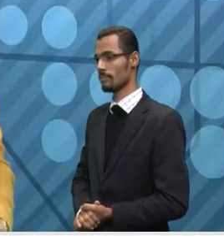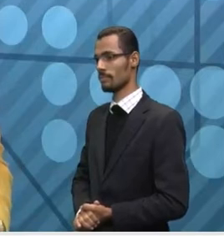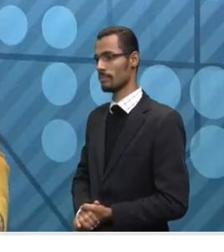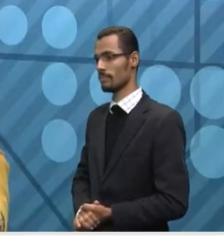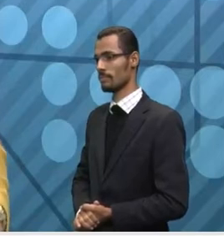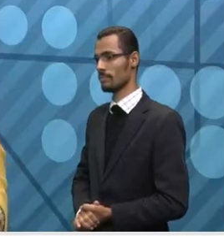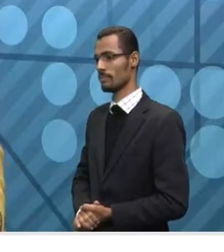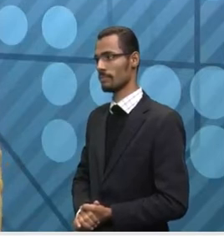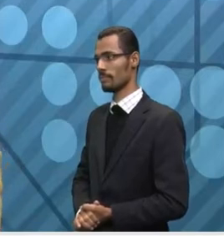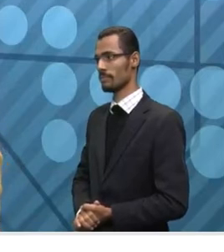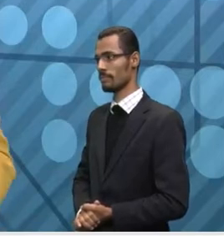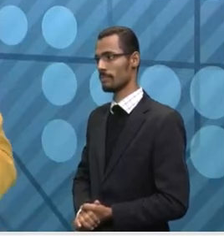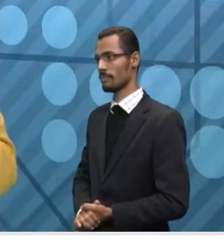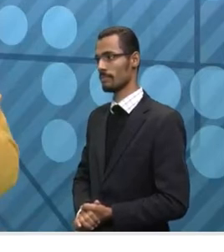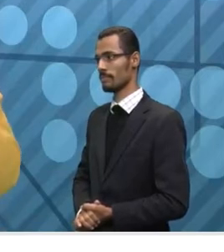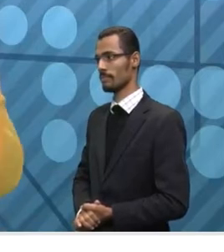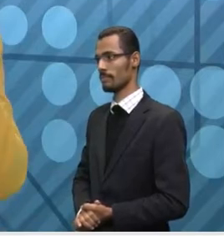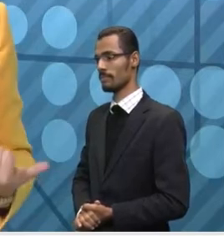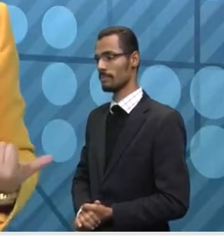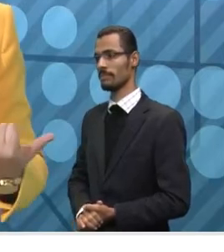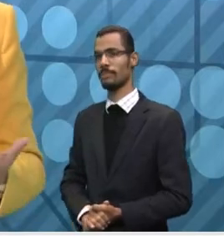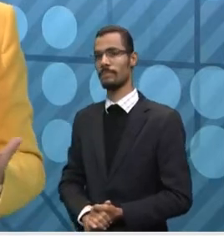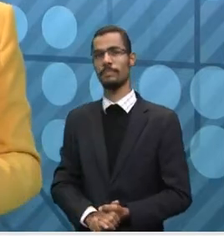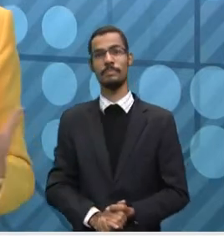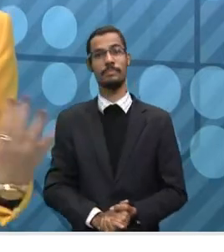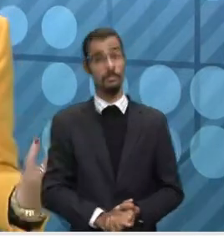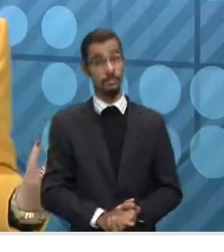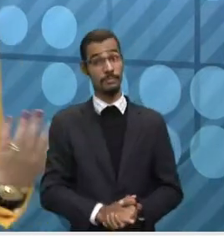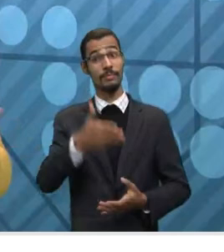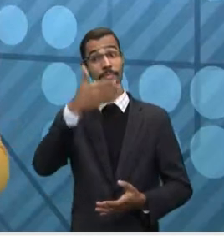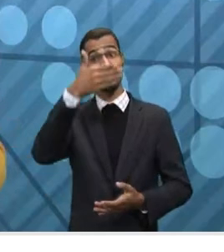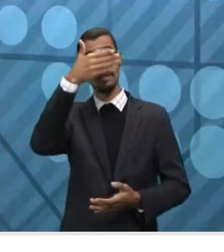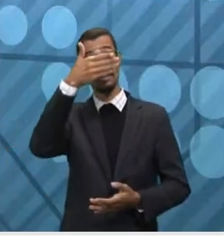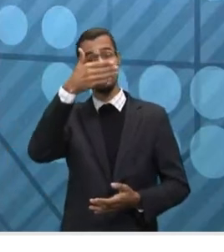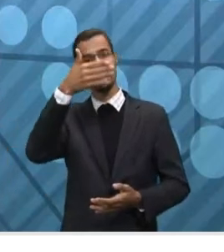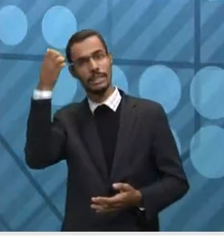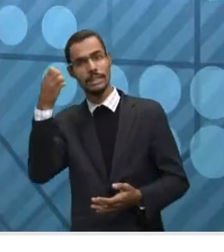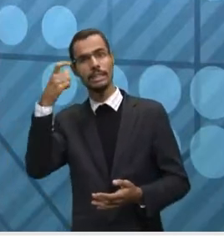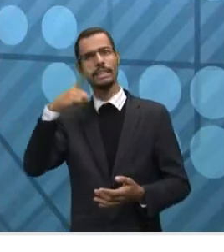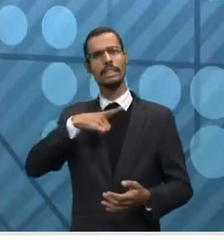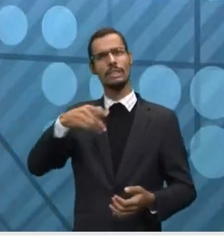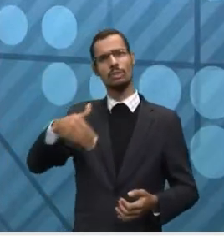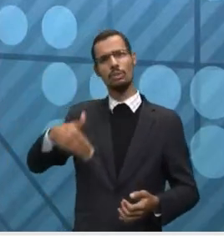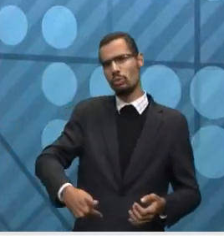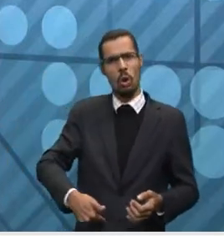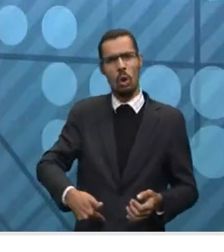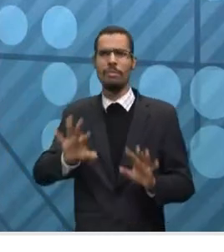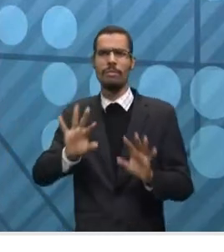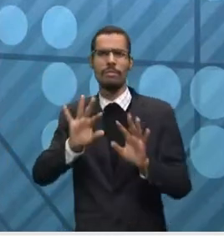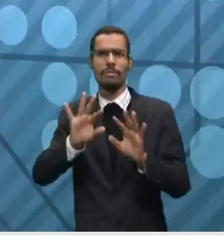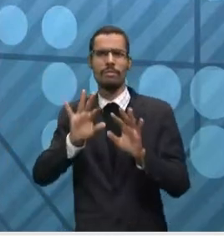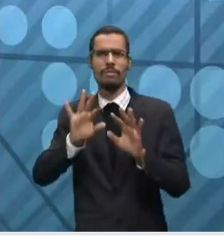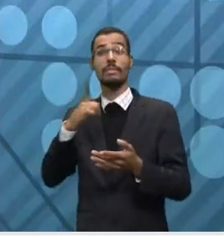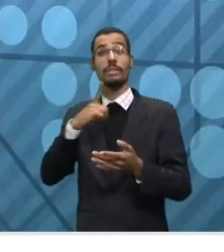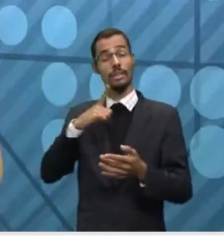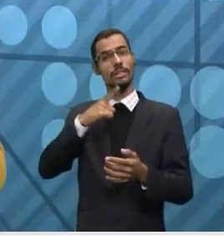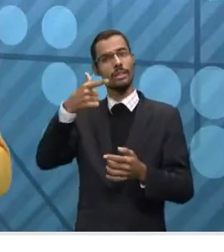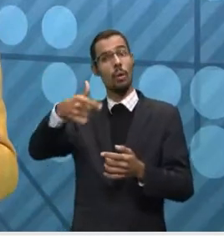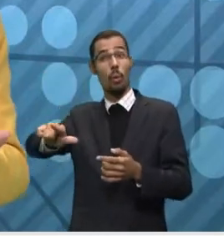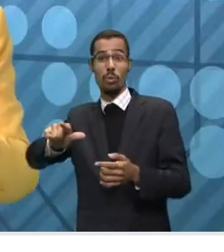avião. Trouxe também. Agora, esquecer e estar com fome, né? Ou faminto. Uma